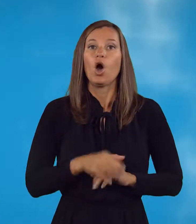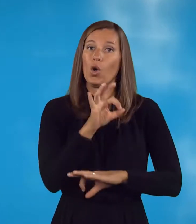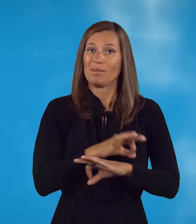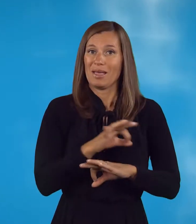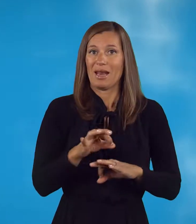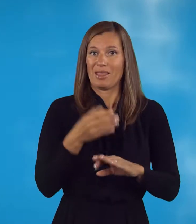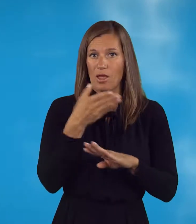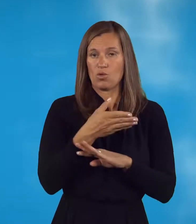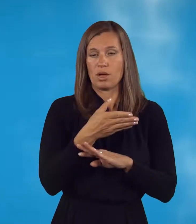Odmera davka.